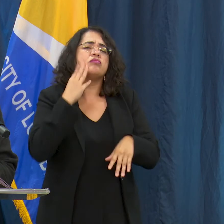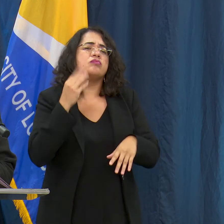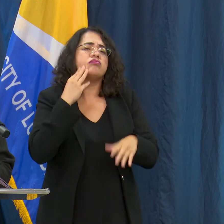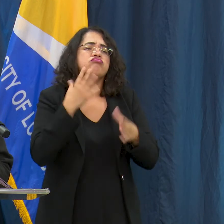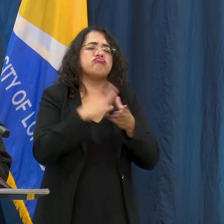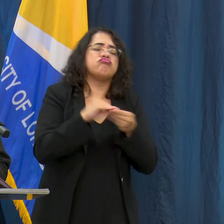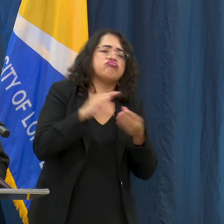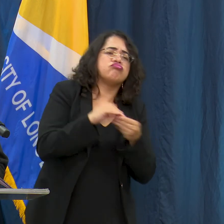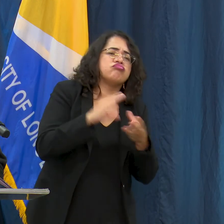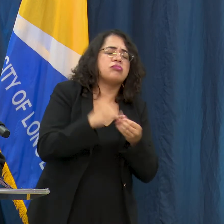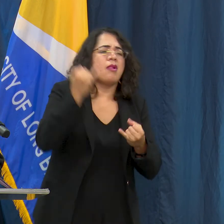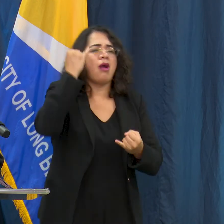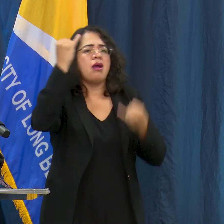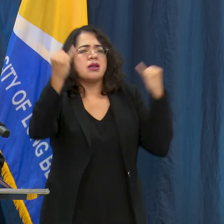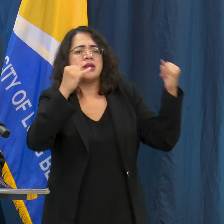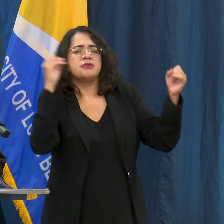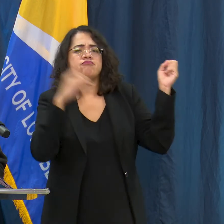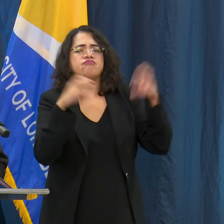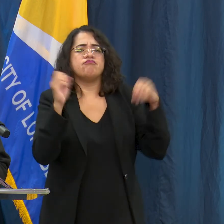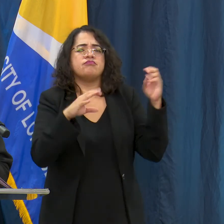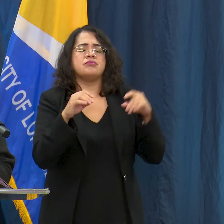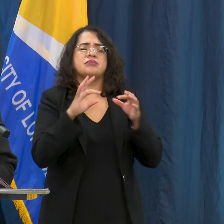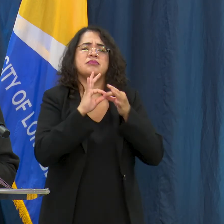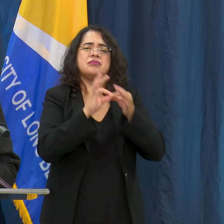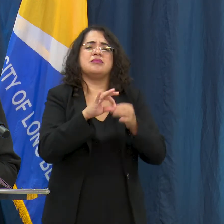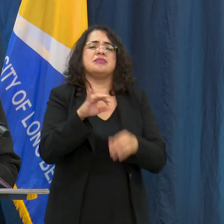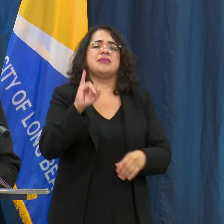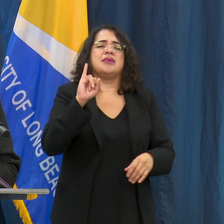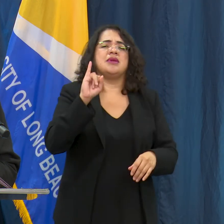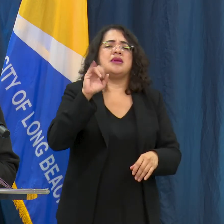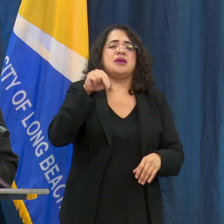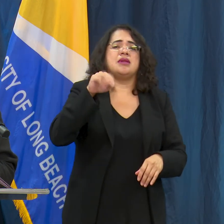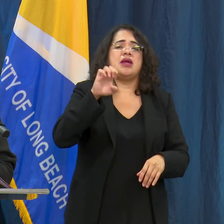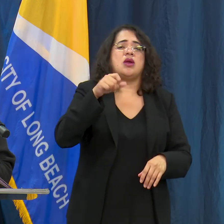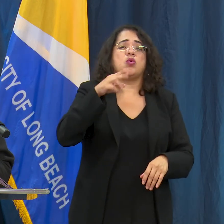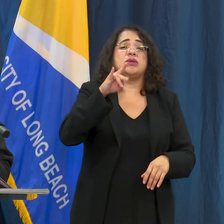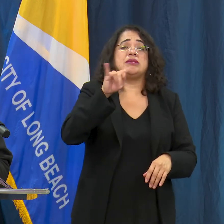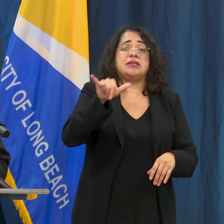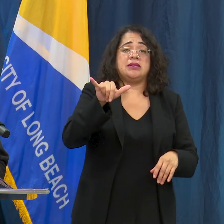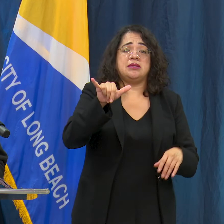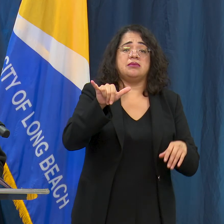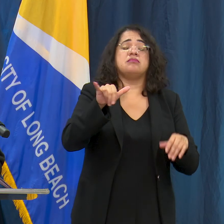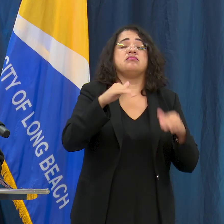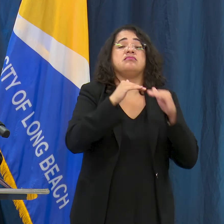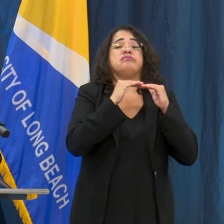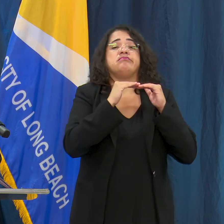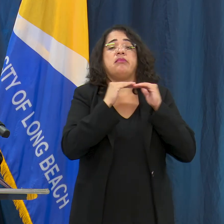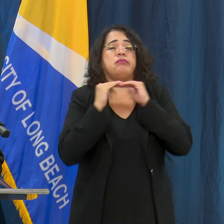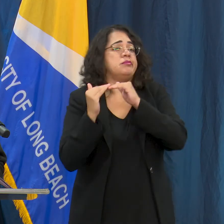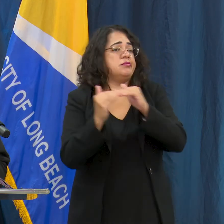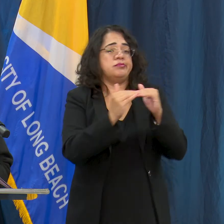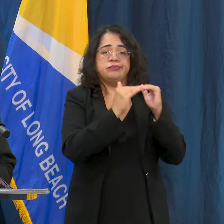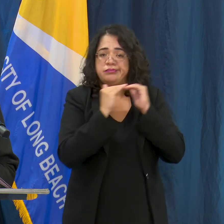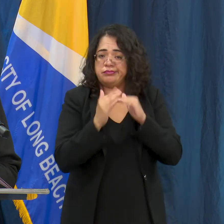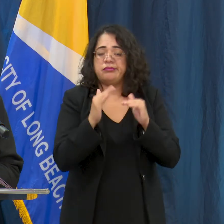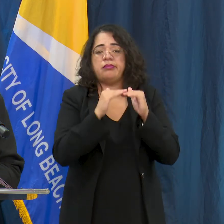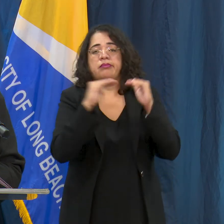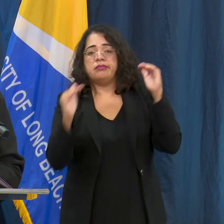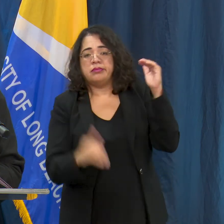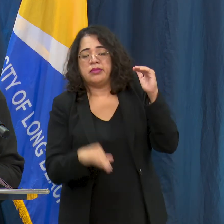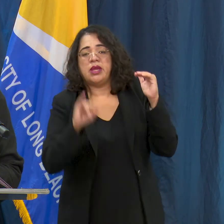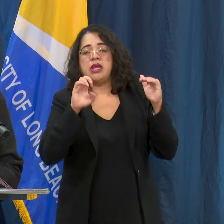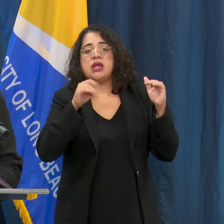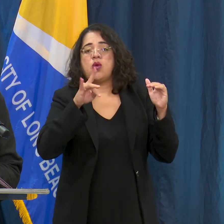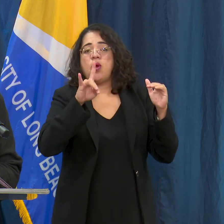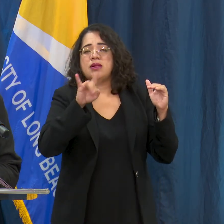comentarios y sus ideas sobre la inequidad y el daño causado por la injusticia racial con los líderes de la ciudad. Puede encontrar